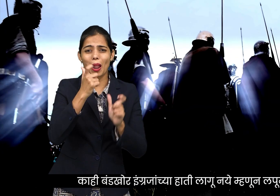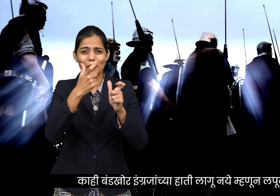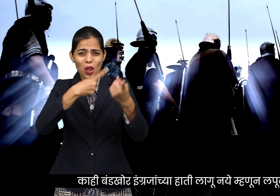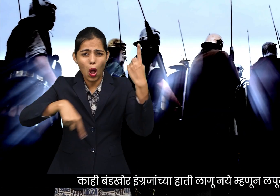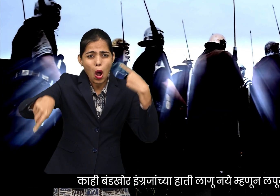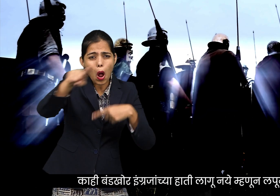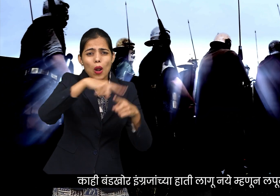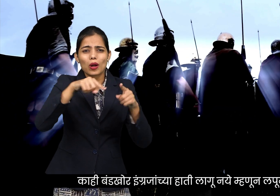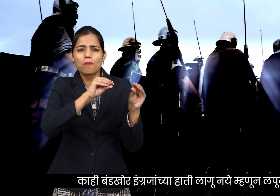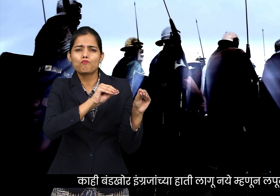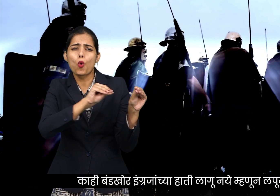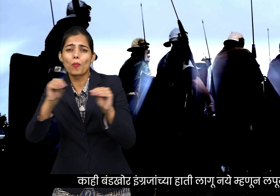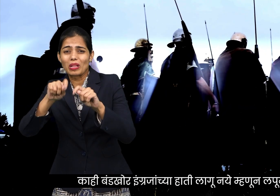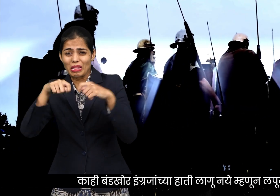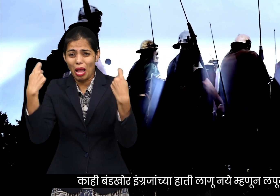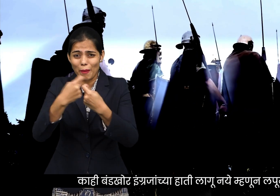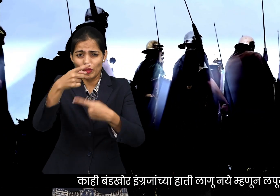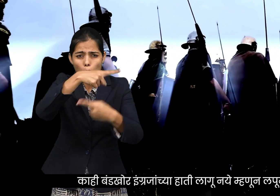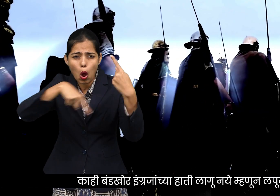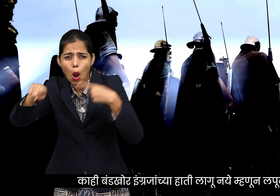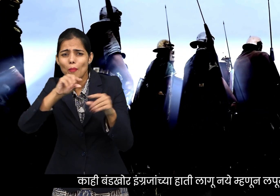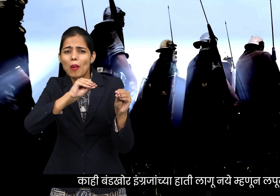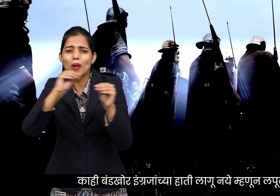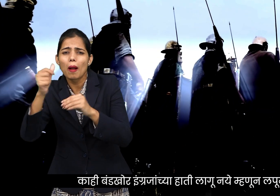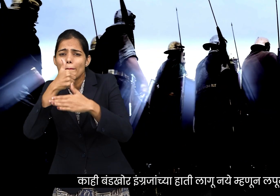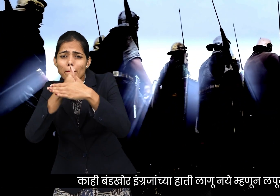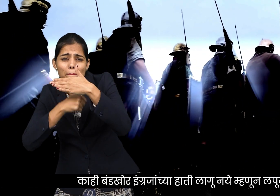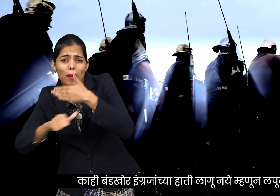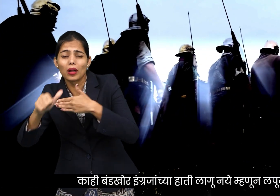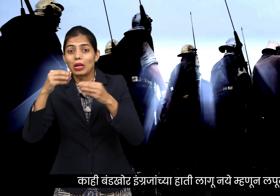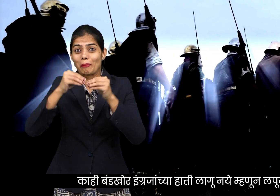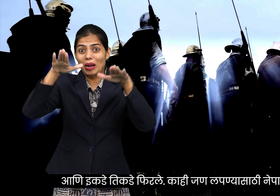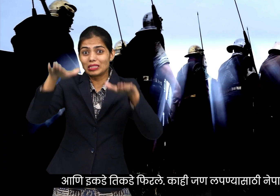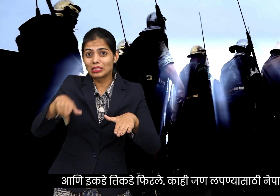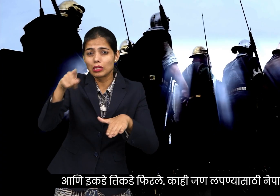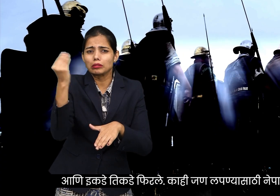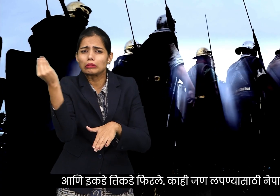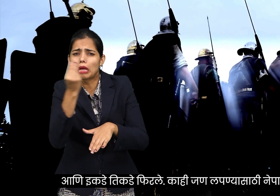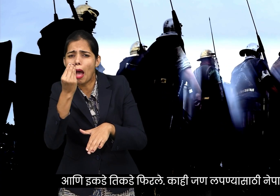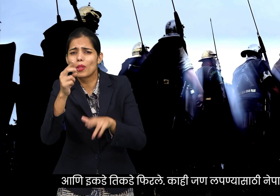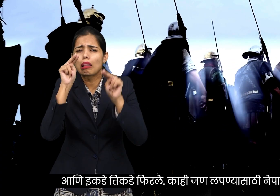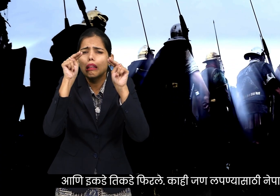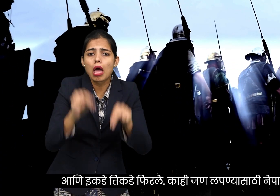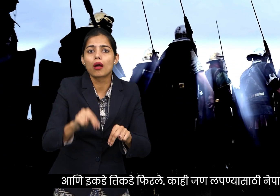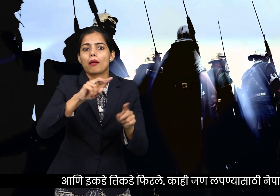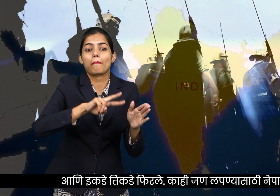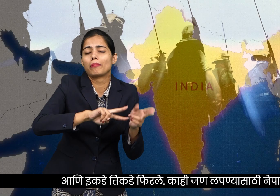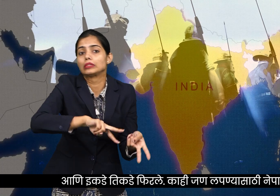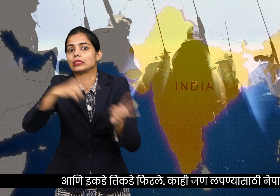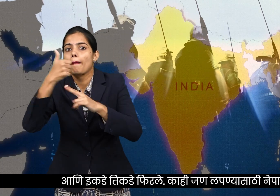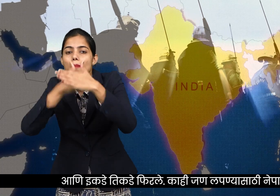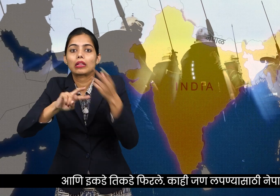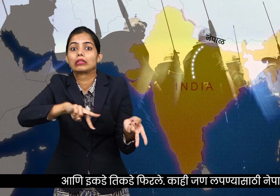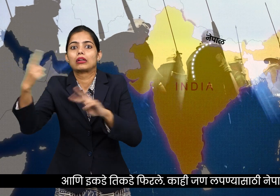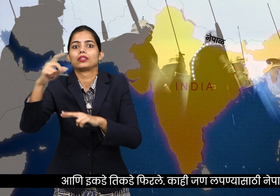काही बंडखोर इंग्रजांचे हाती लागू नये म्हणून लपून राहिले आणि इकडे तिकडे फिरले. काही